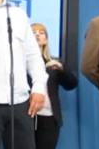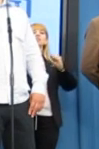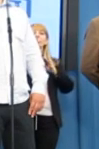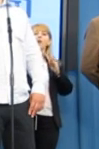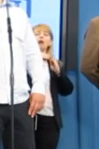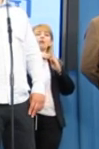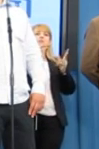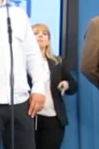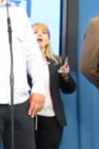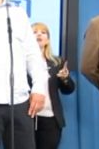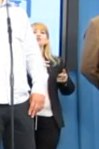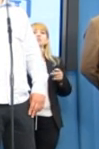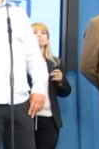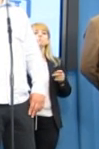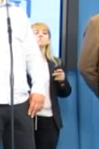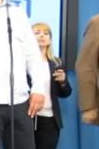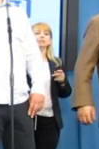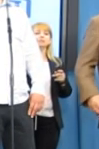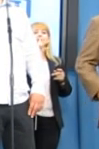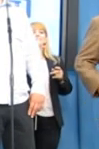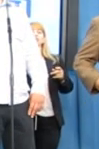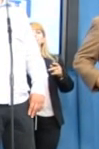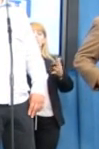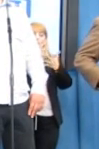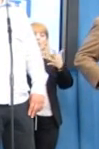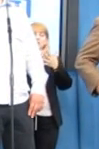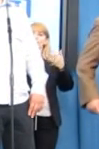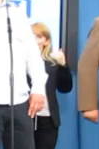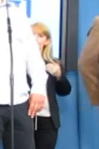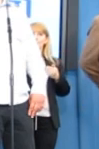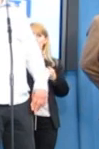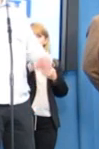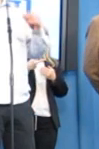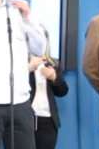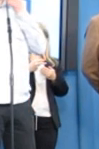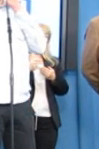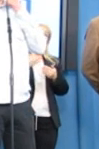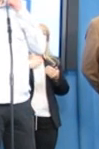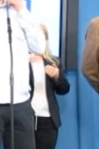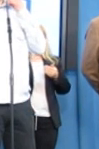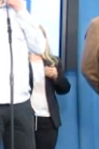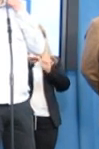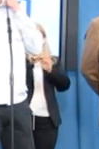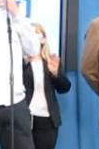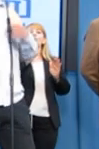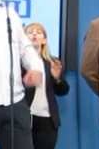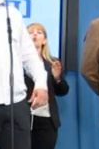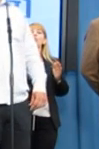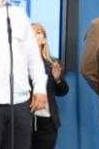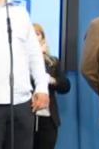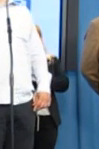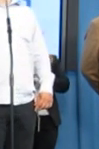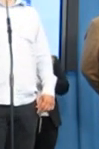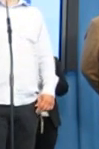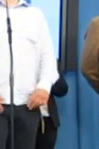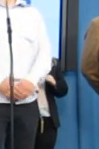z Jarosławem Kaczyńskim, jak panowie oceniacie te sprawy. I pytanie może przy okazji do pana przewodniczącego Palikota, bo wiem, że panu